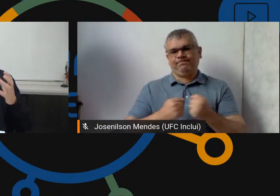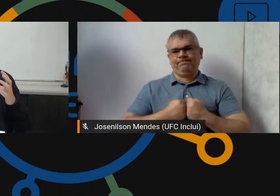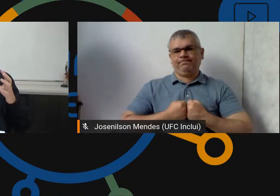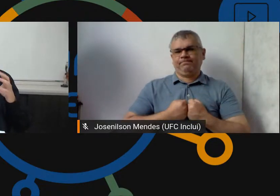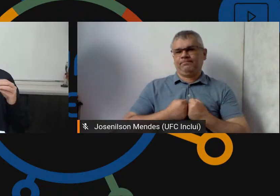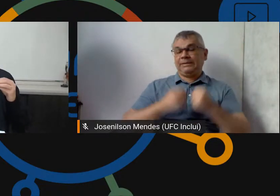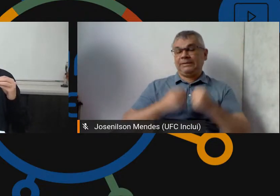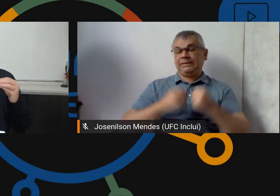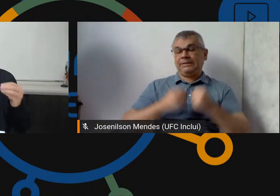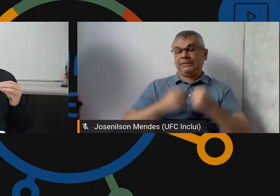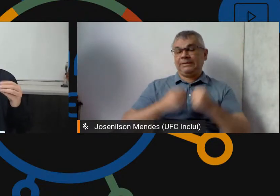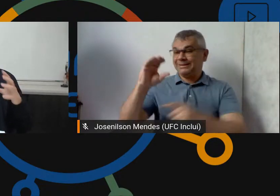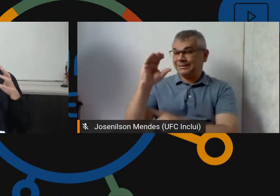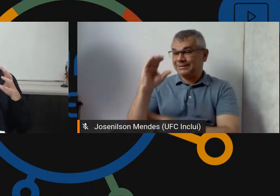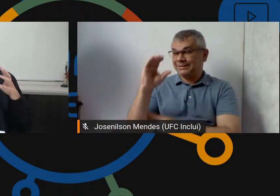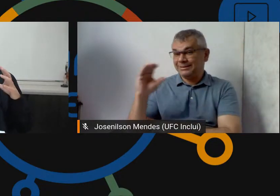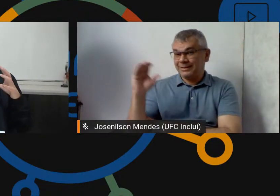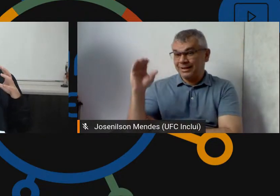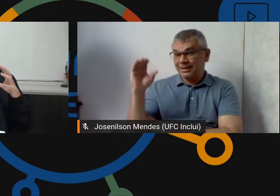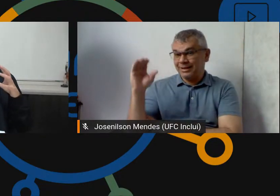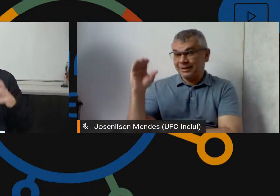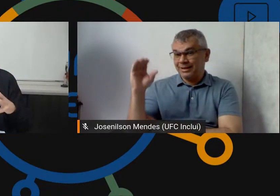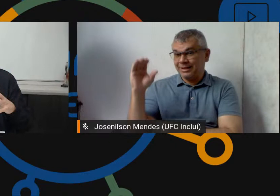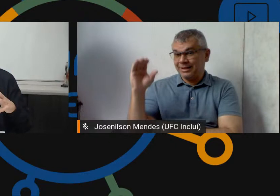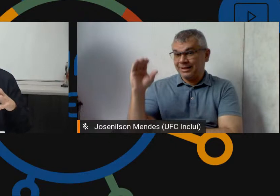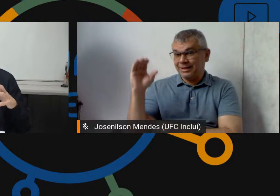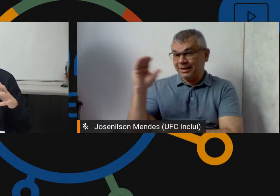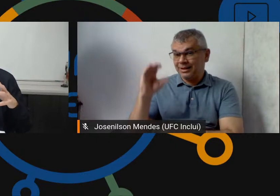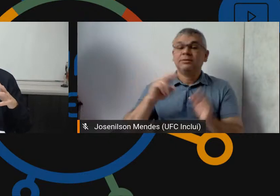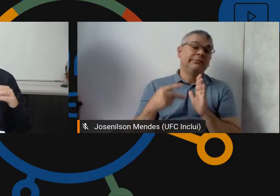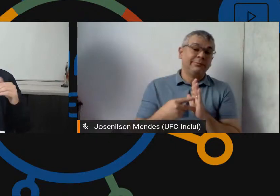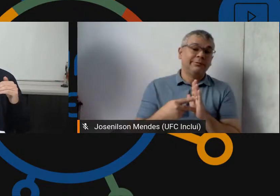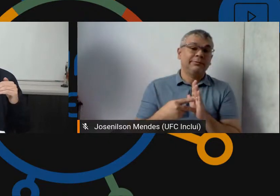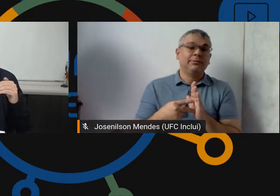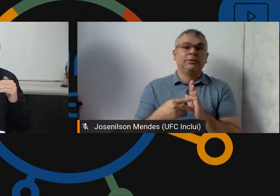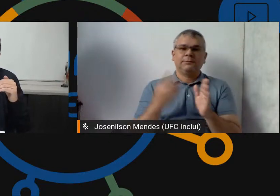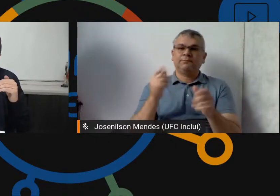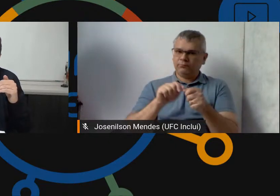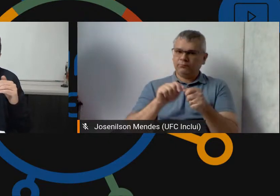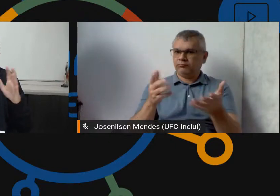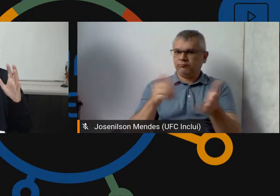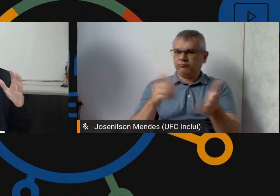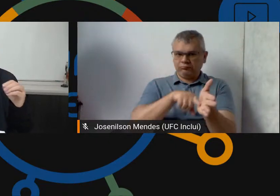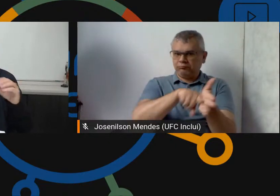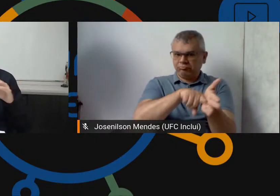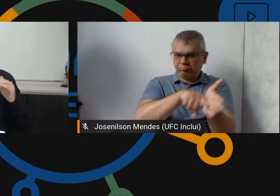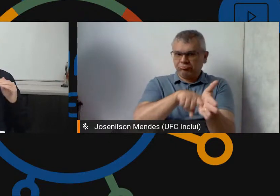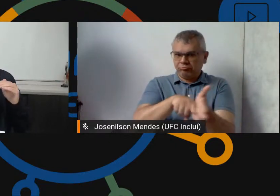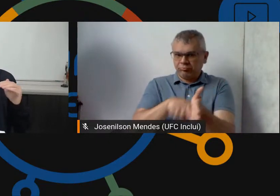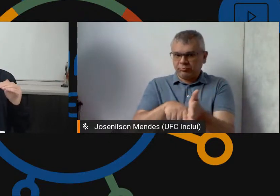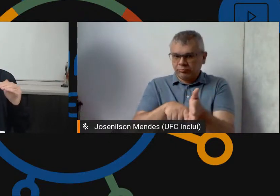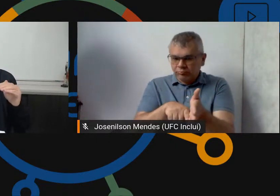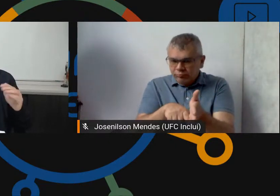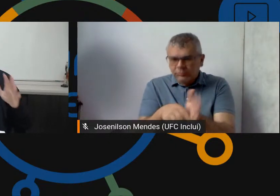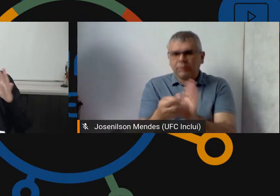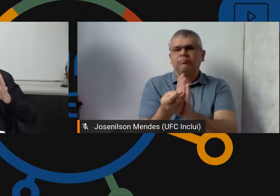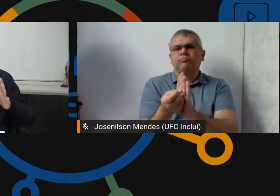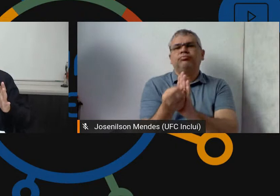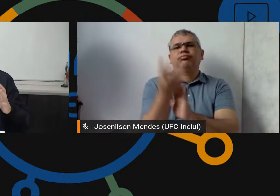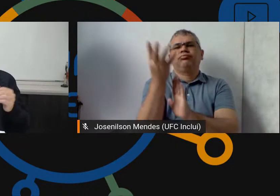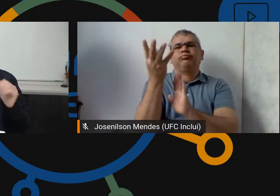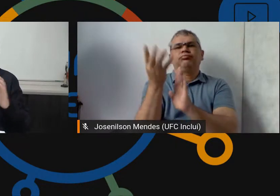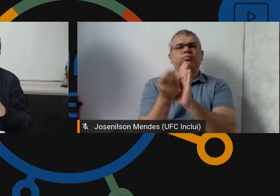ciência, ela significa, né, fazer uma pesquisa e produzir conhecimento, ok? Isso tem que ser em nível